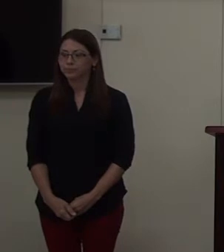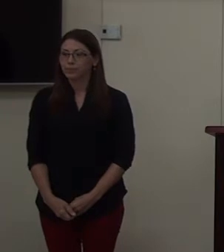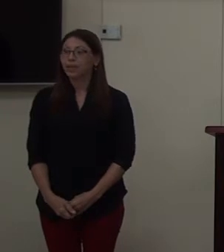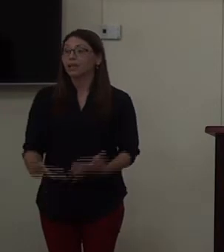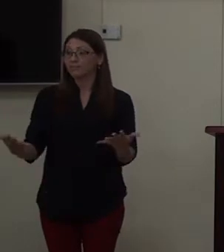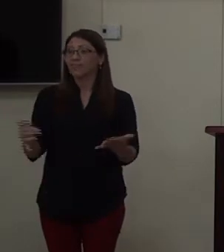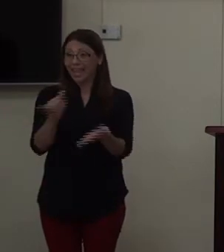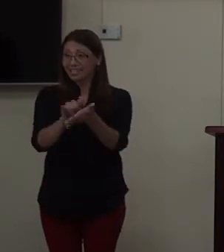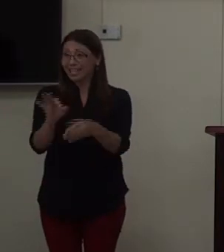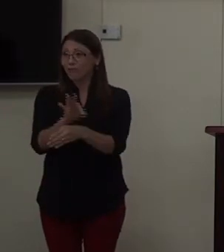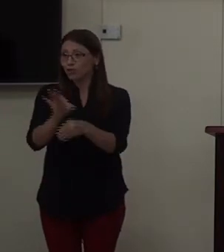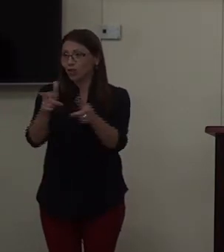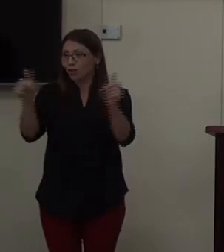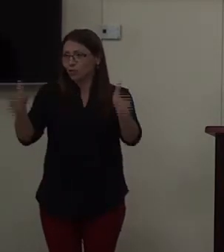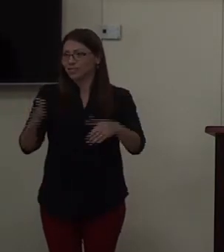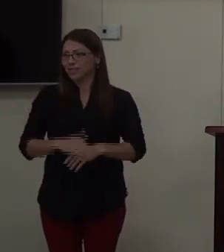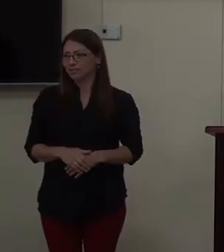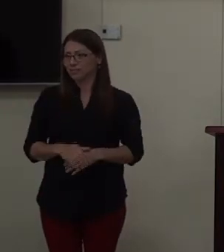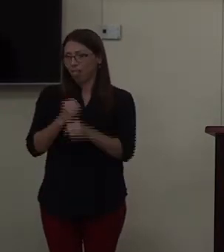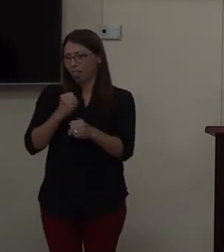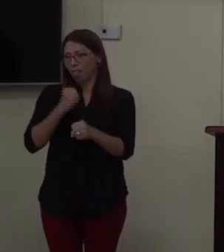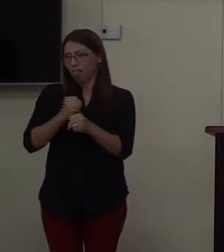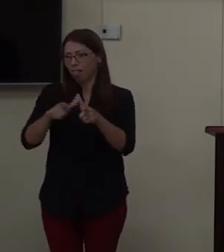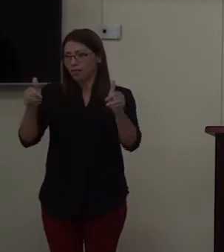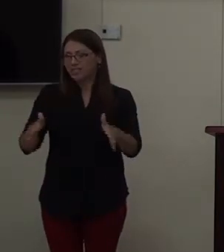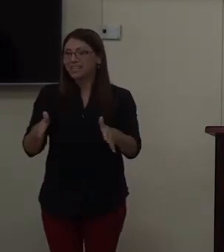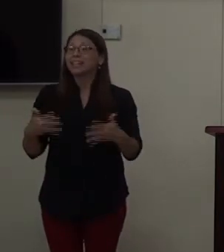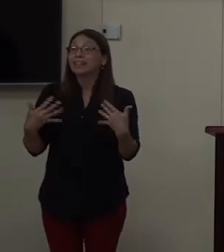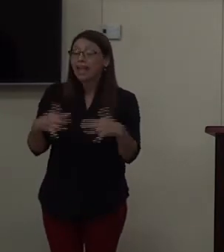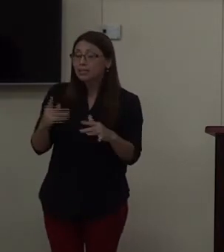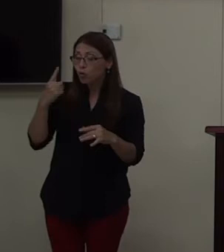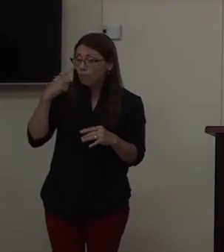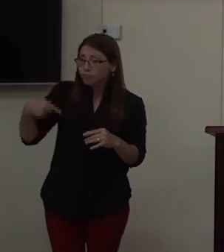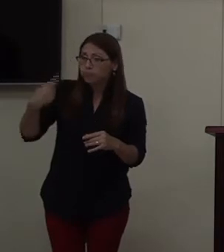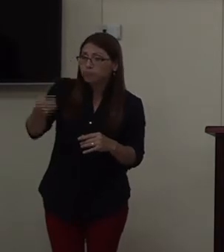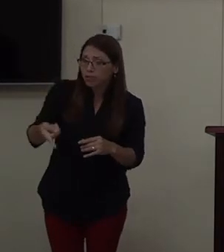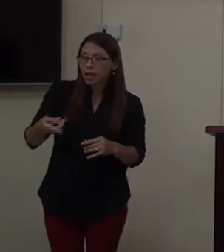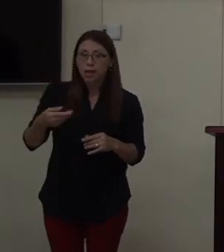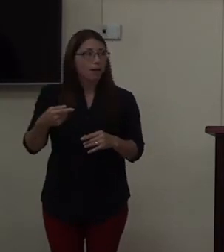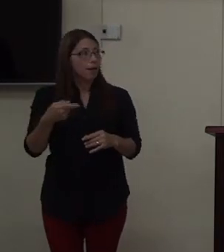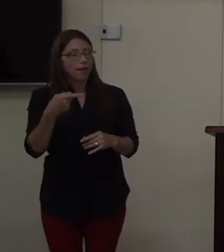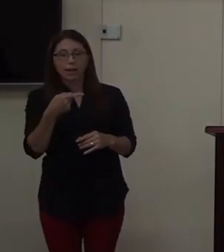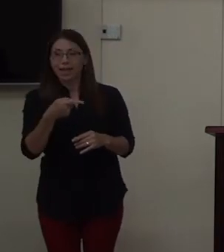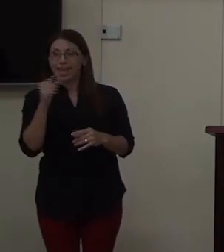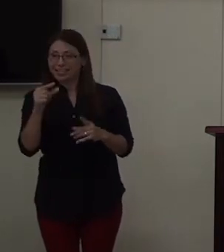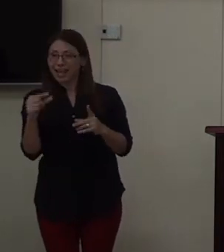Y esa es la posición de los lingüistas. De hecho, hay un, ahora vamos a ir a esa posición de la